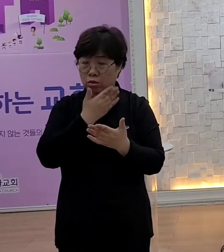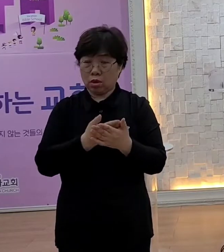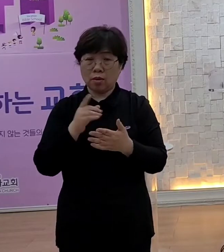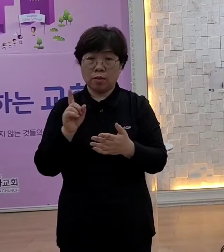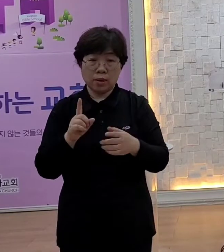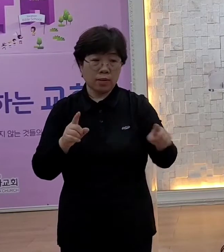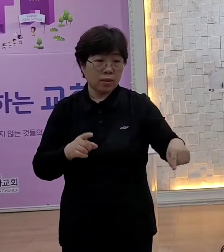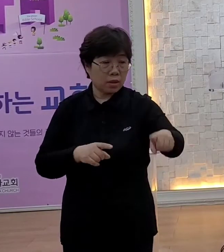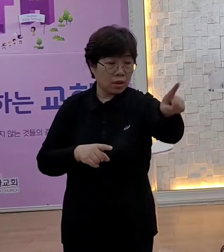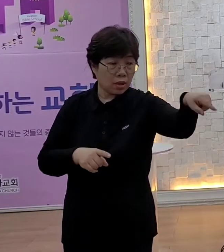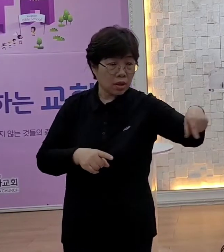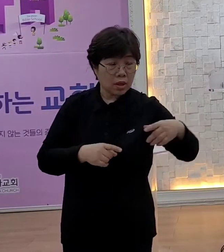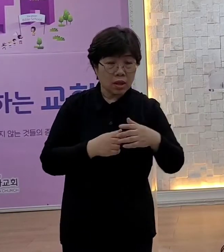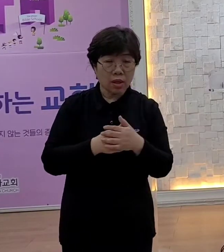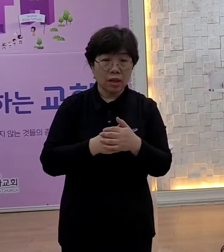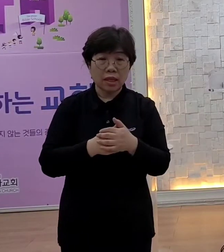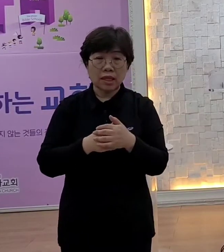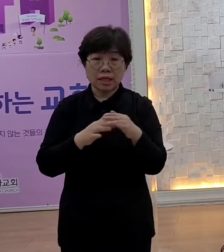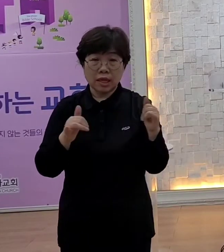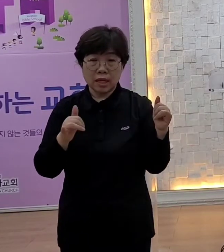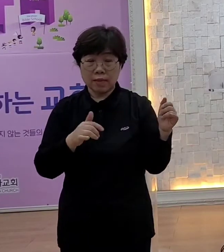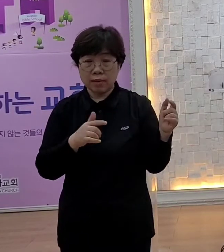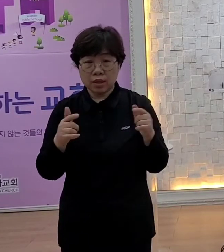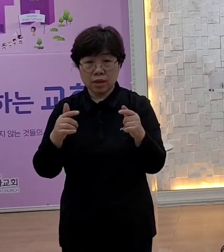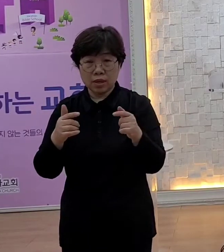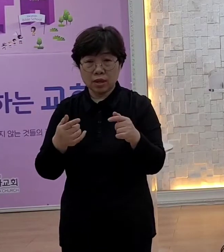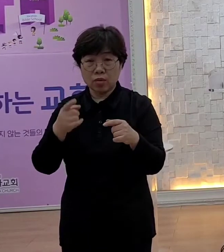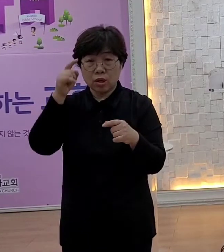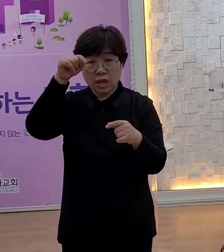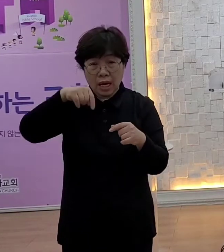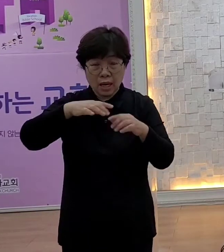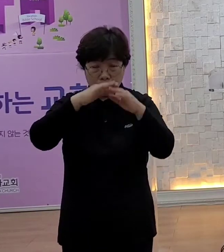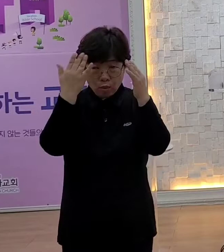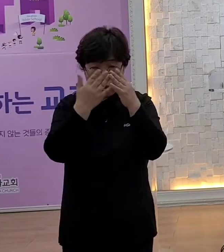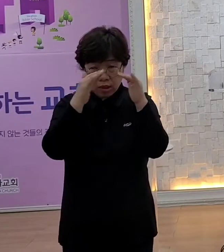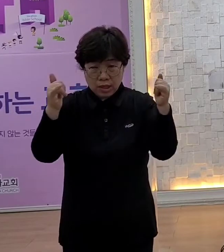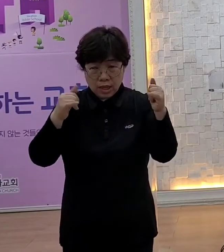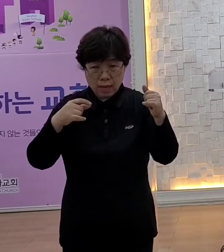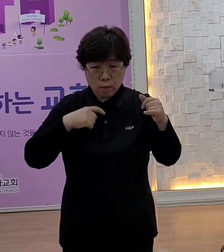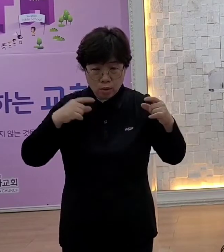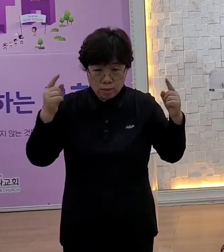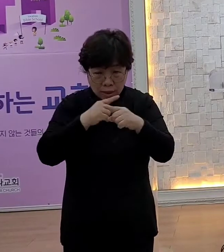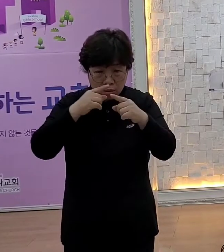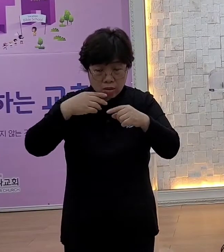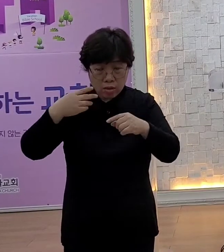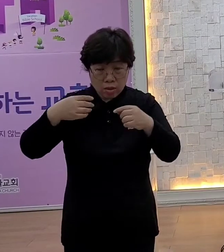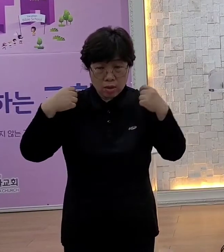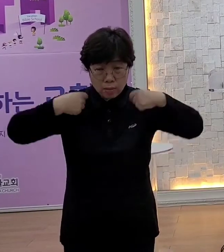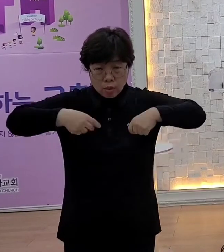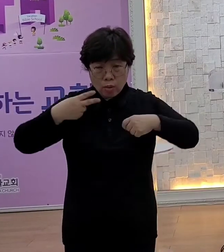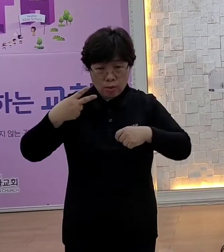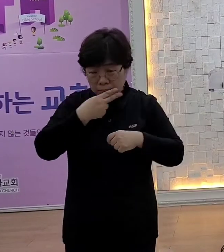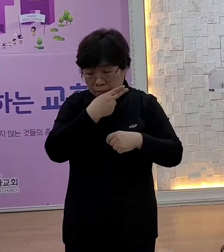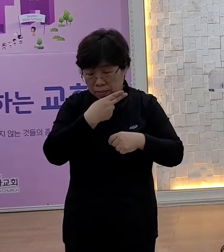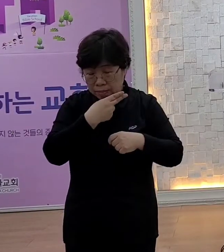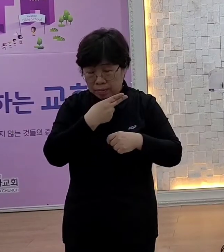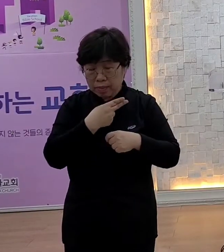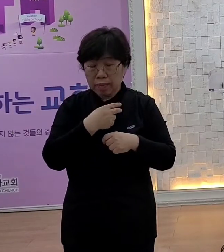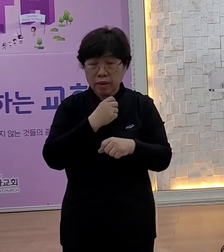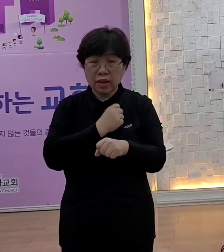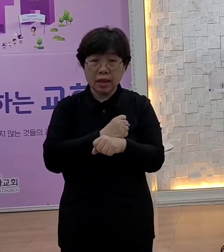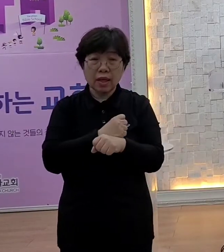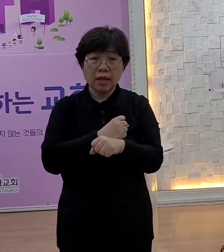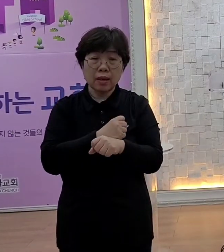하나님을 믿고 윗사람부터 아랫사람까지 전부 다 굵은 벼옷을 입고 금식을 하고 하나님께 부르짖었다는 이 말